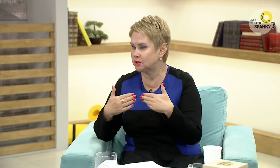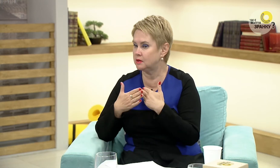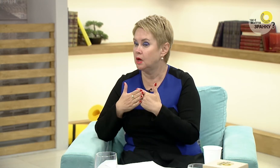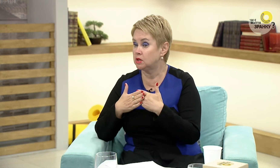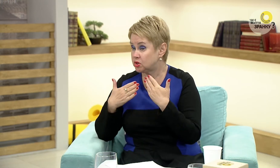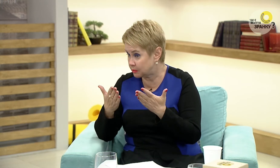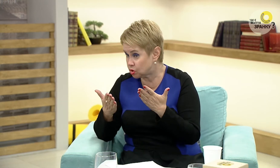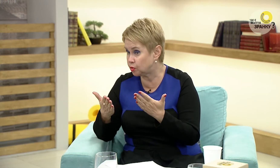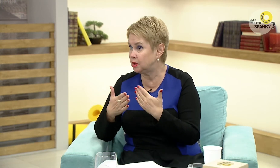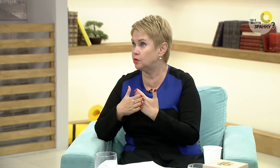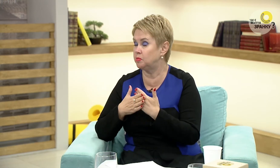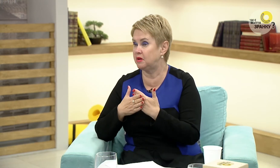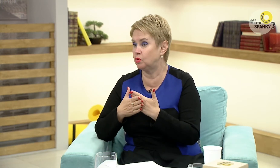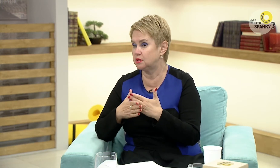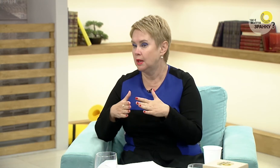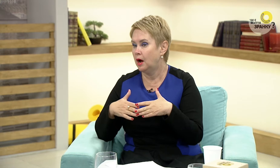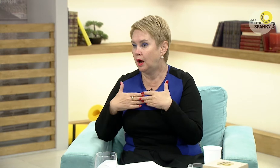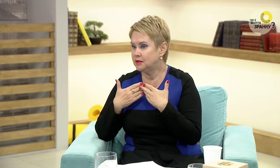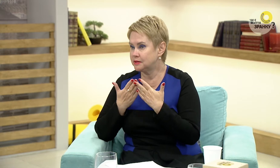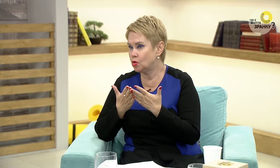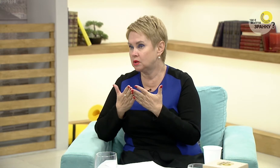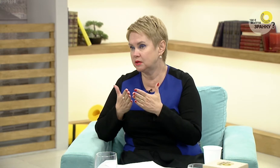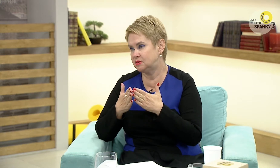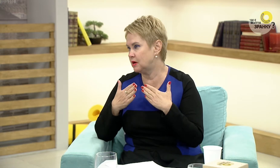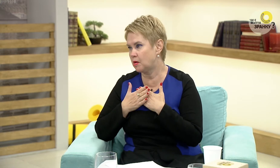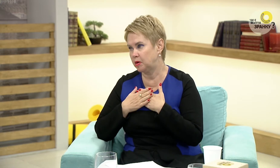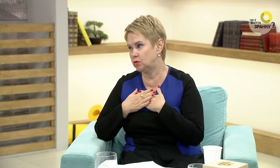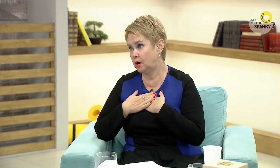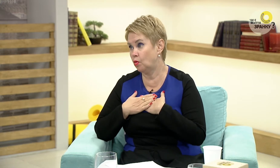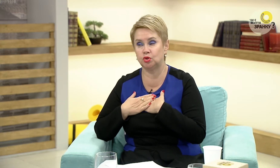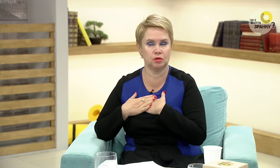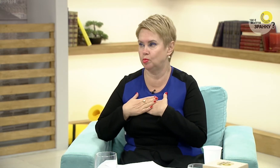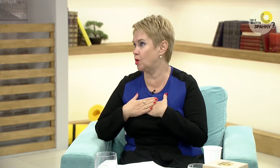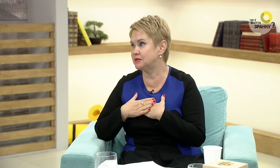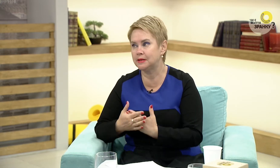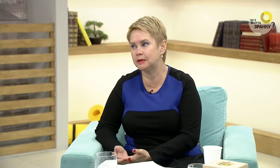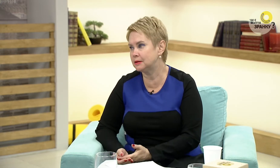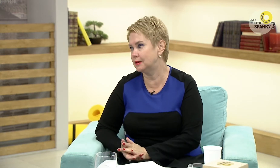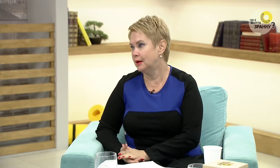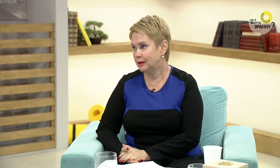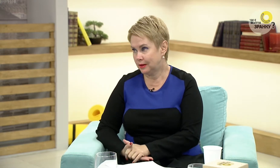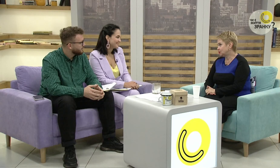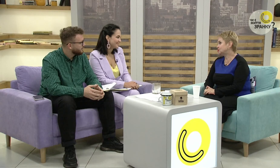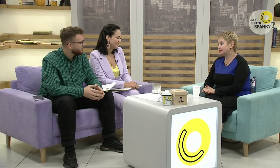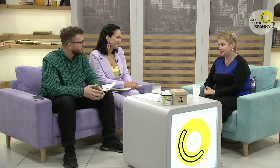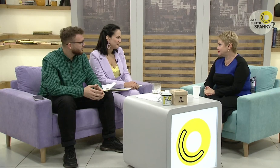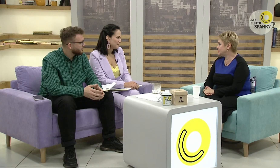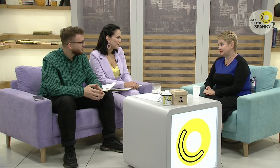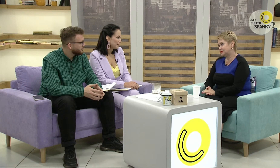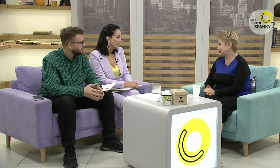и даже сами же глухие люди переводят, они настолько, да, действительно, как поют. Я очень люблю концерты наши, и это, ну,